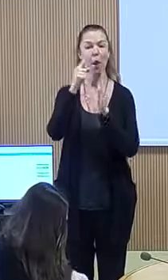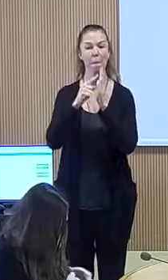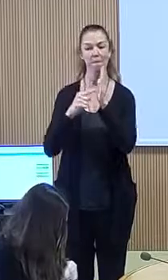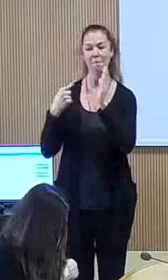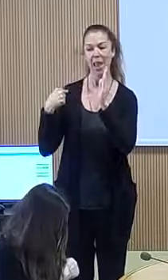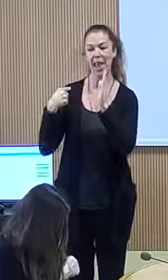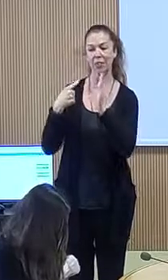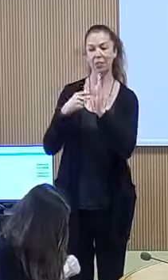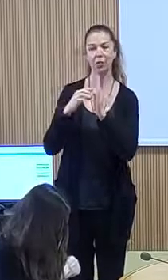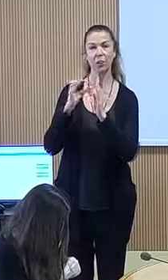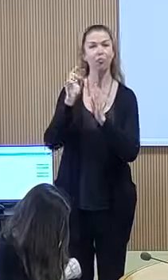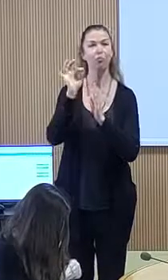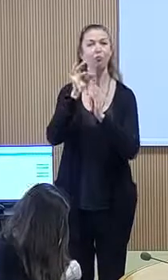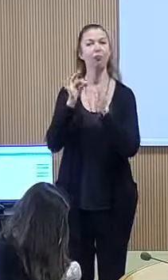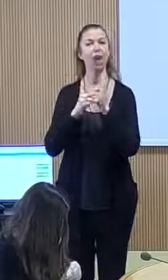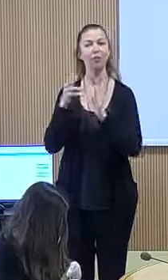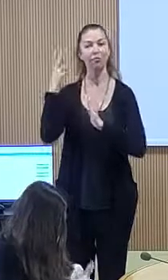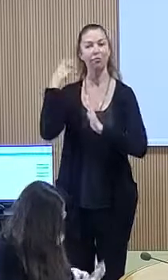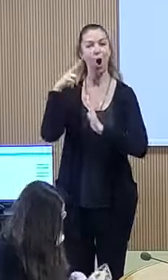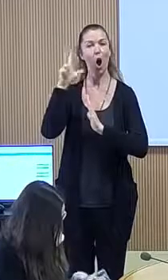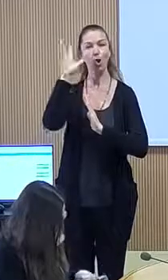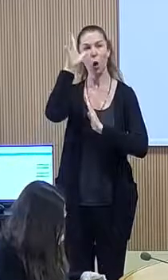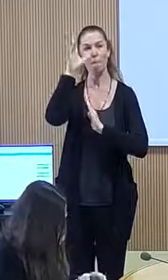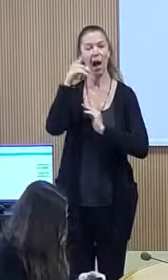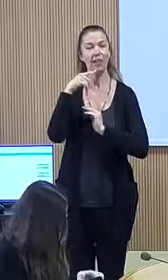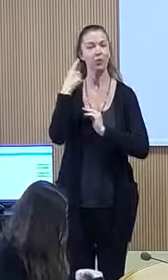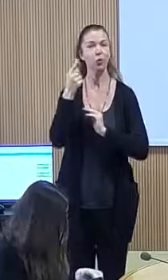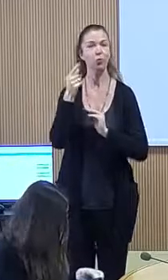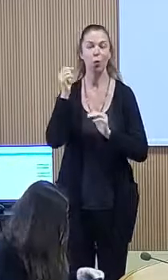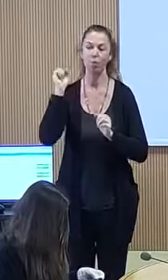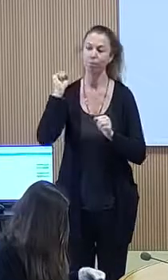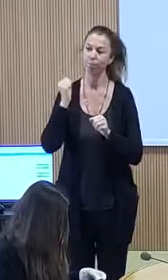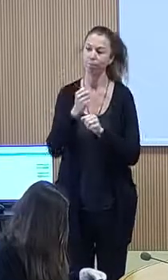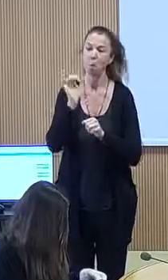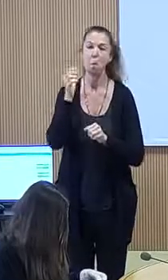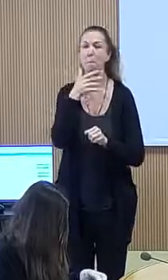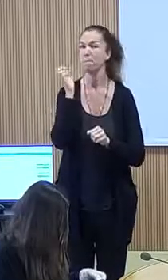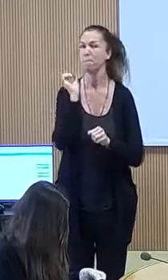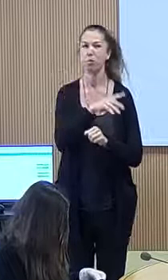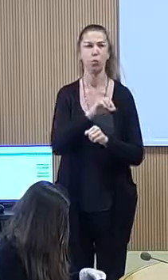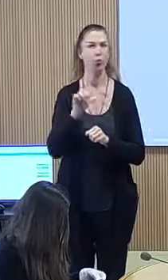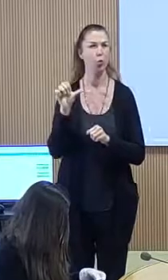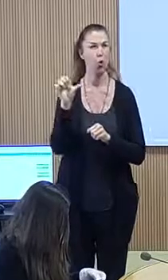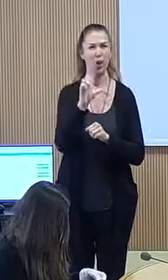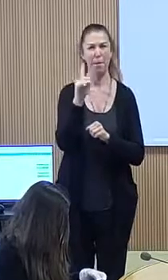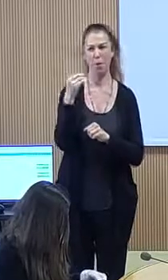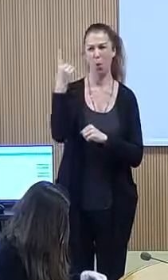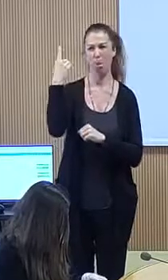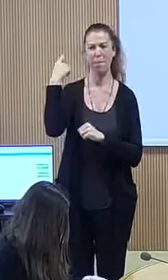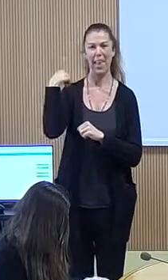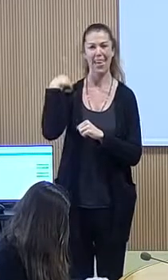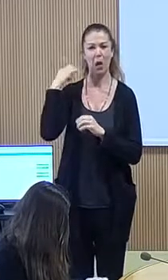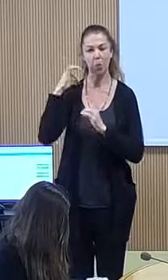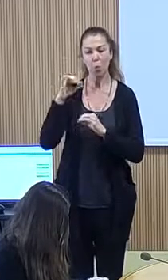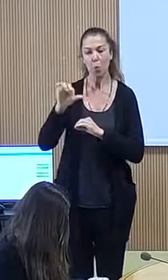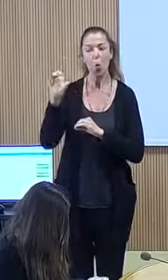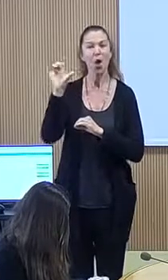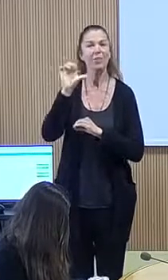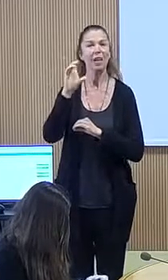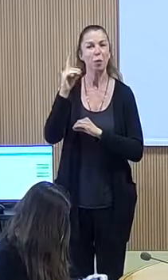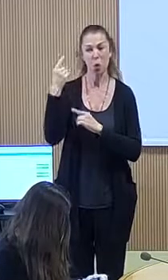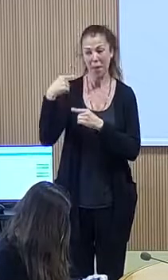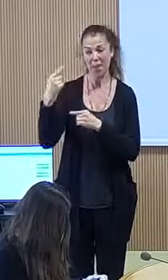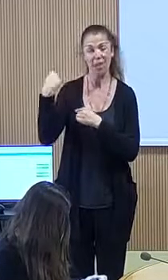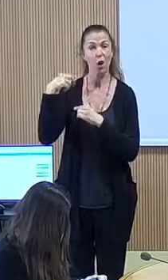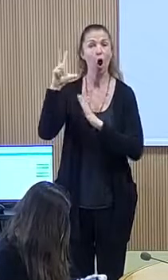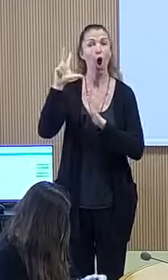abbiamo chiamato in tanti lo sciagurato weekend sciagurato nel senso che a seguito del weekend come era